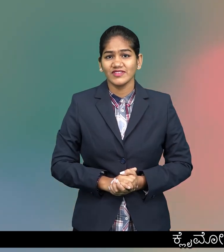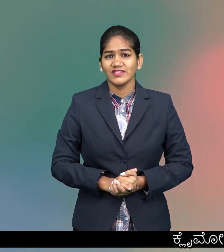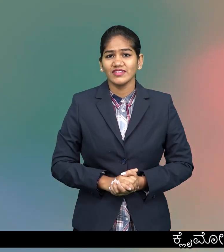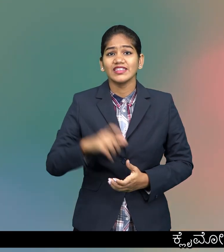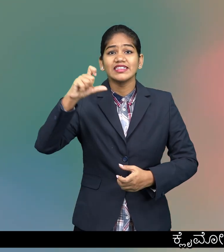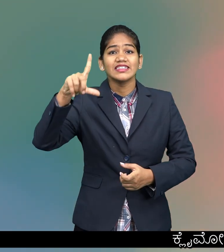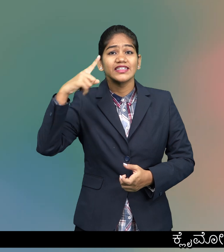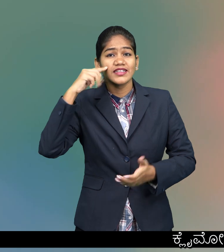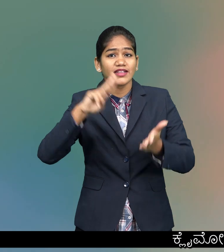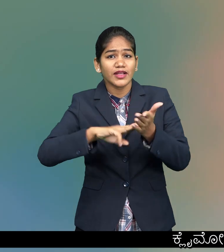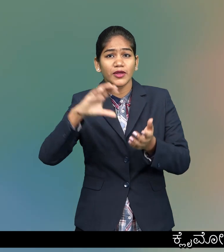ಕ್ಲೈಮೋಗ್ರಾಫ್ಸ್ ಎಂದರೇನು?